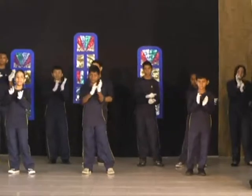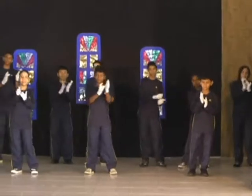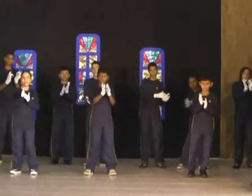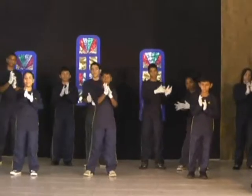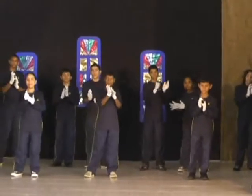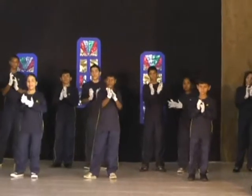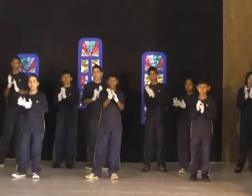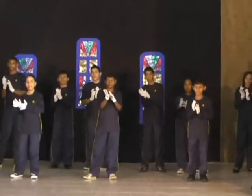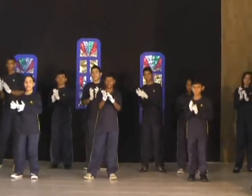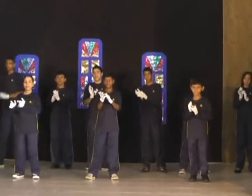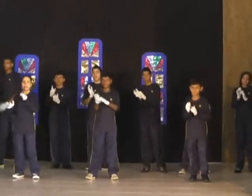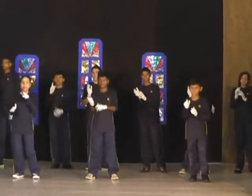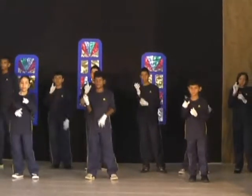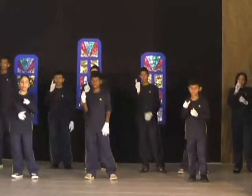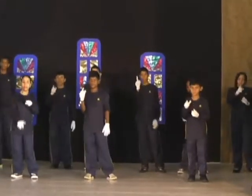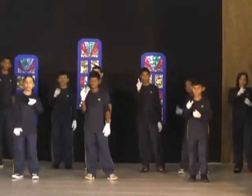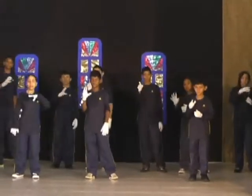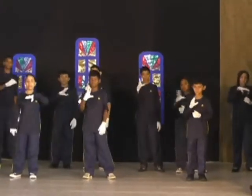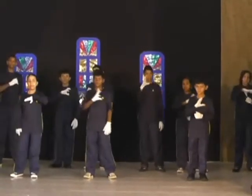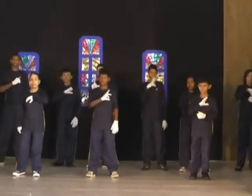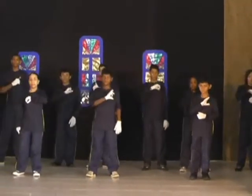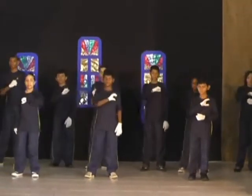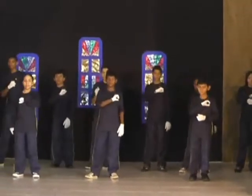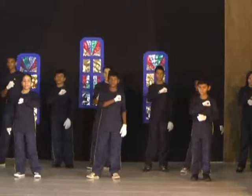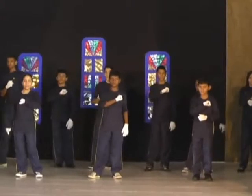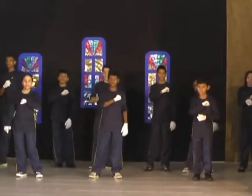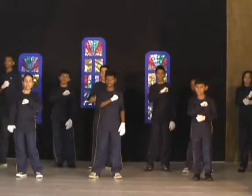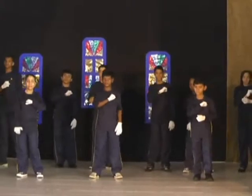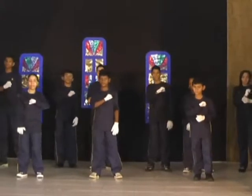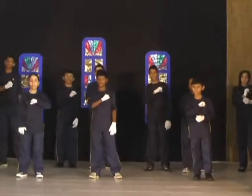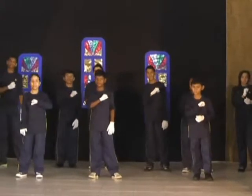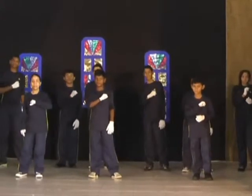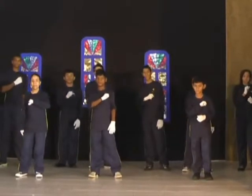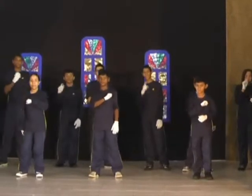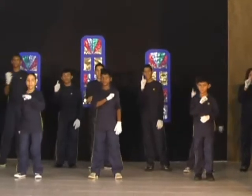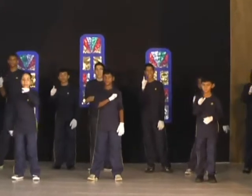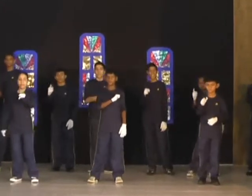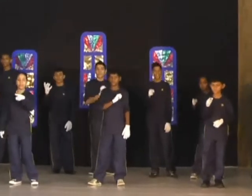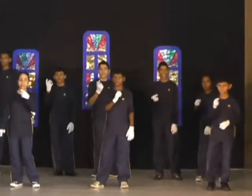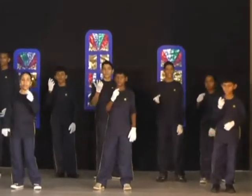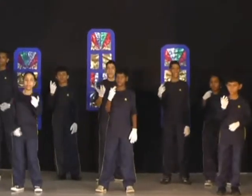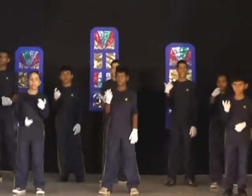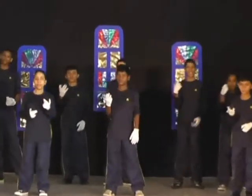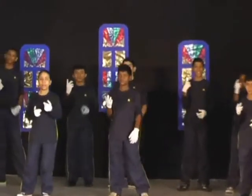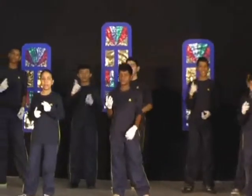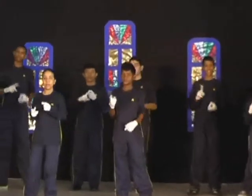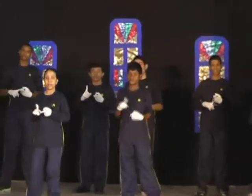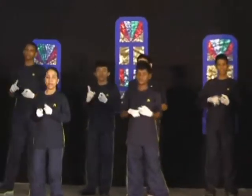Ele é o amor e eu quero ser também.